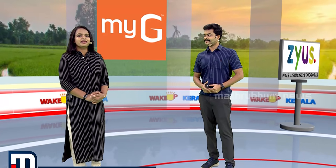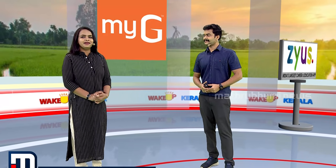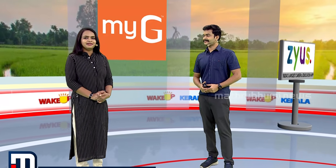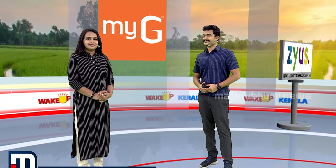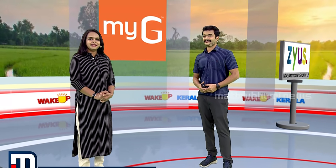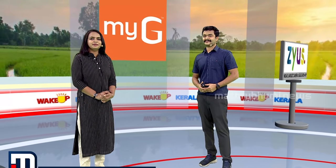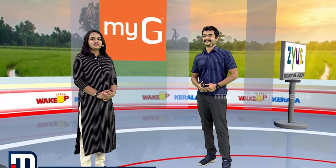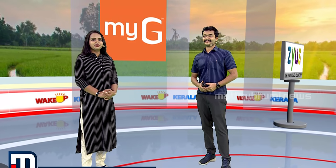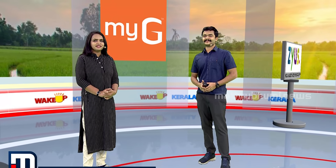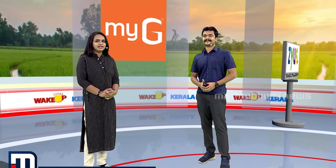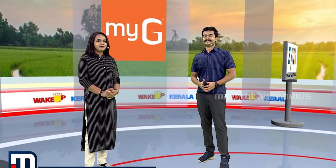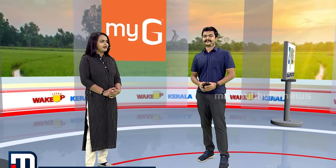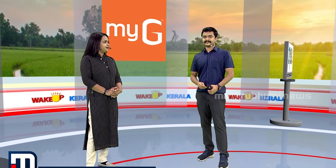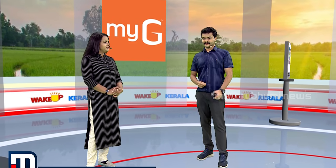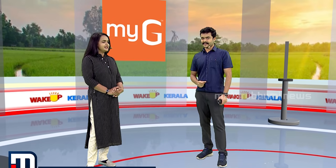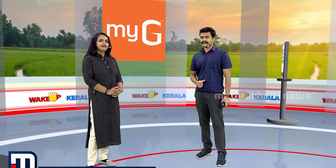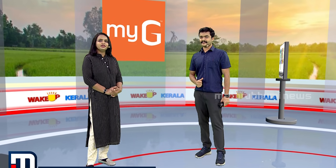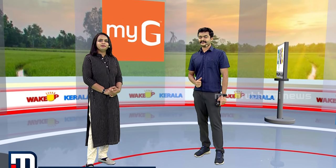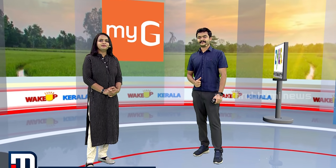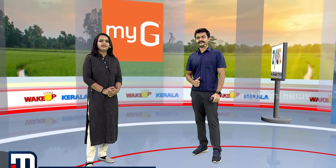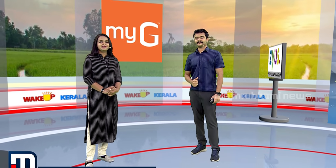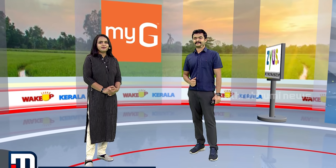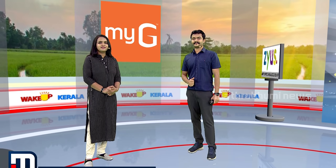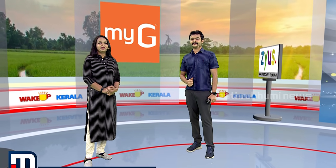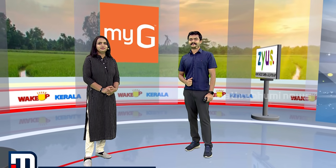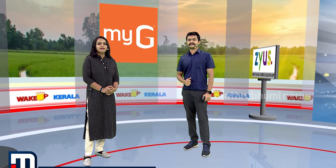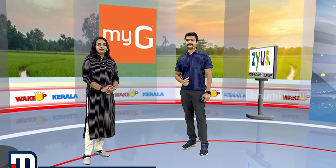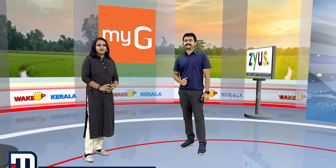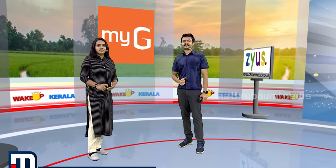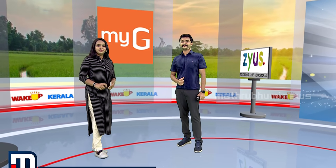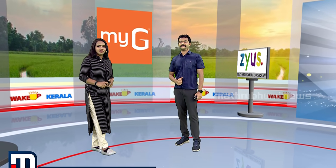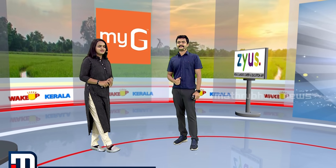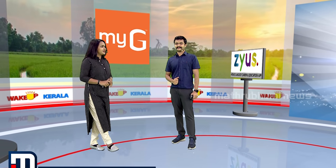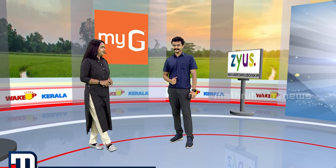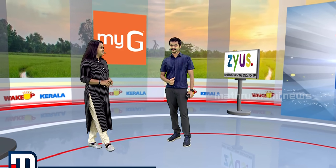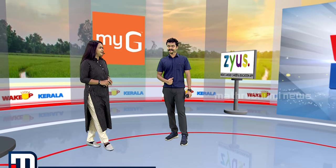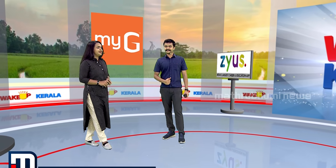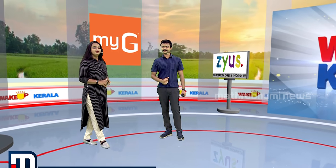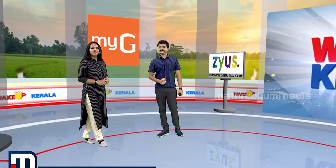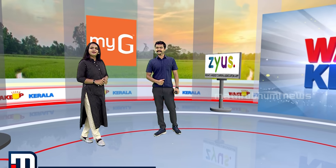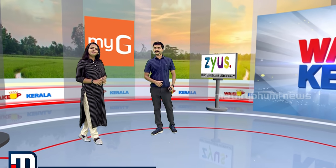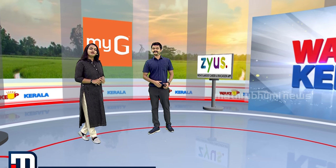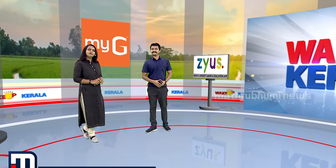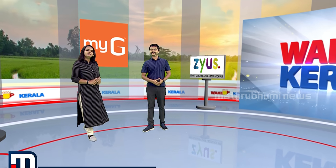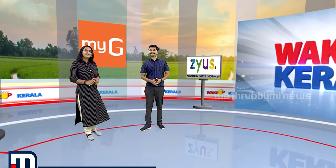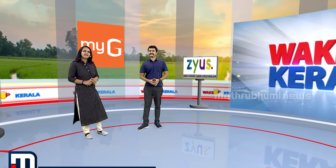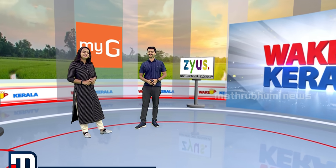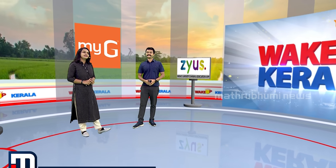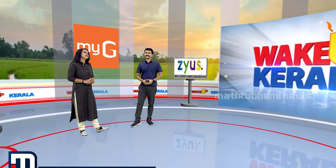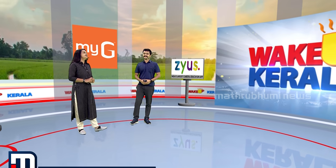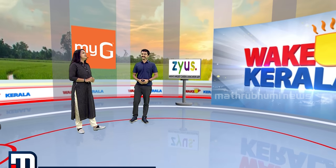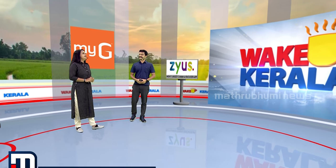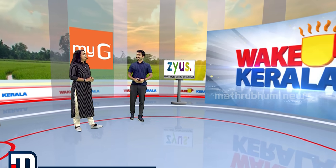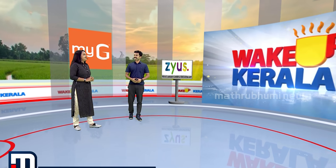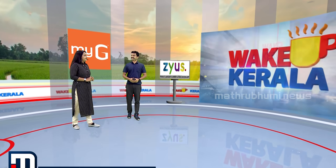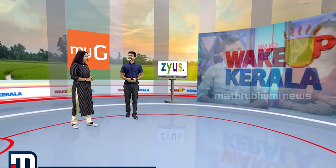നമ്മളോടൊപ്പം സന്ദീപ് കൃഷ്ണൻ ഭാഷാധ്യാപകനാണ് നിഷിലെ, അതിനൊപ്പം തന്നെ ചിത്രപ്രസാദും സീനിയർ ലക്ചറാണ് നിഷിലെ. രണ്ടുപേരുമാണ് നമ്മളോടൊപ്പം അതിഥികളായി